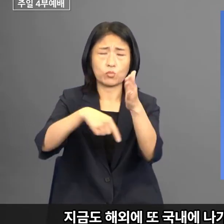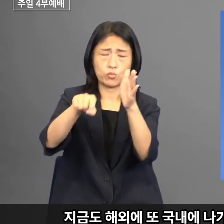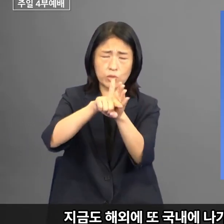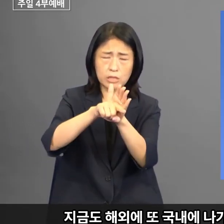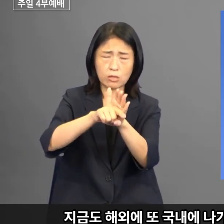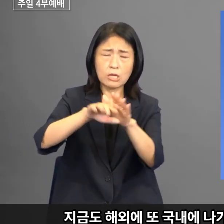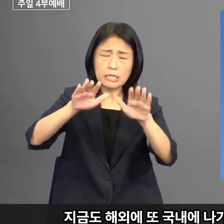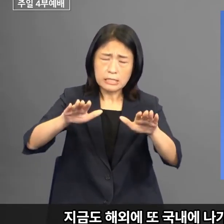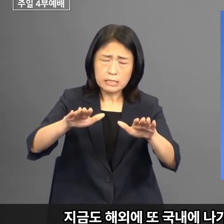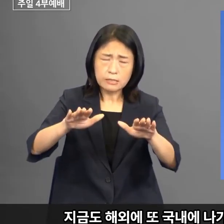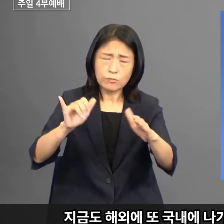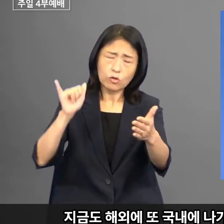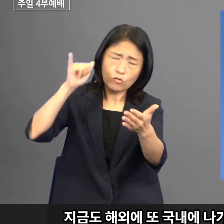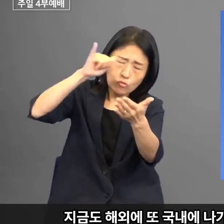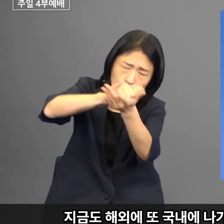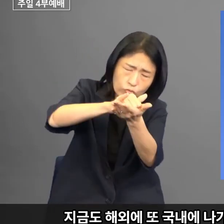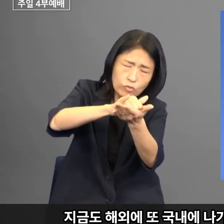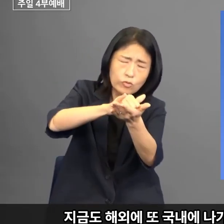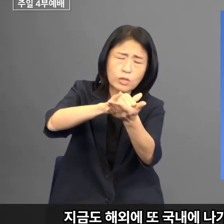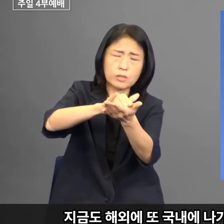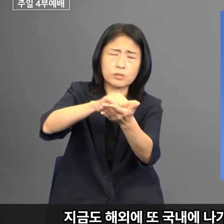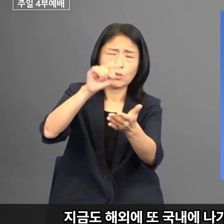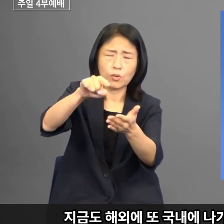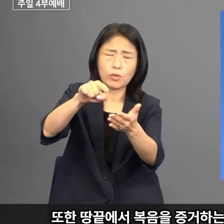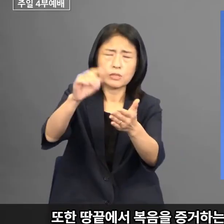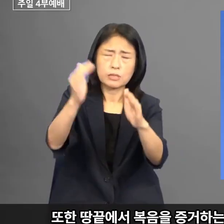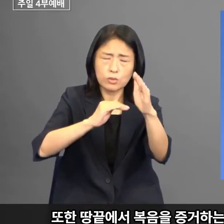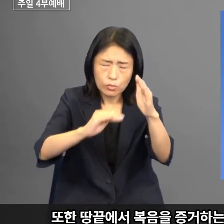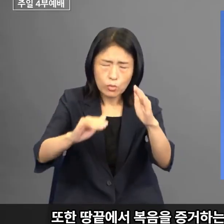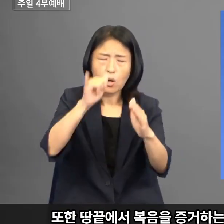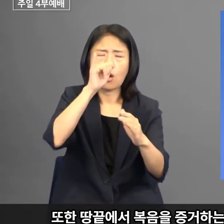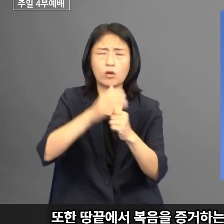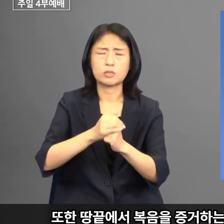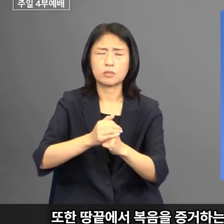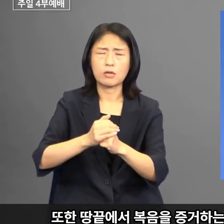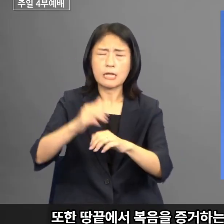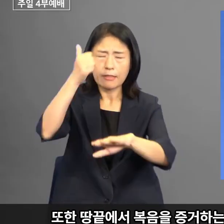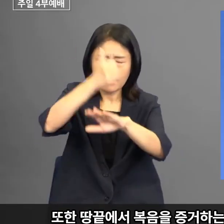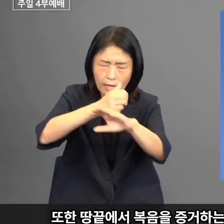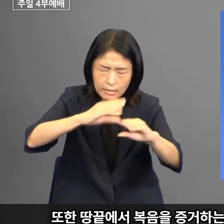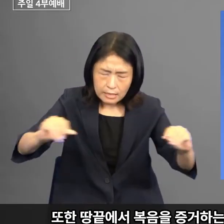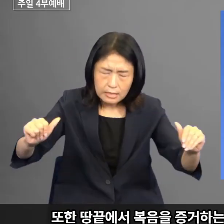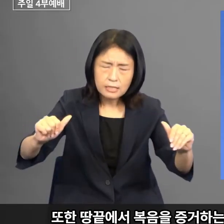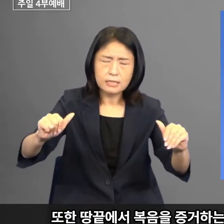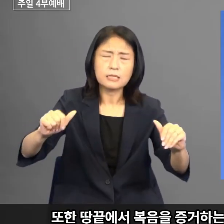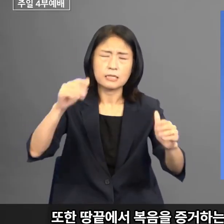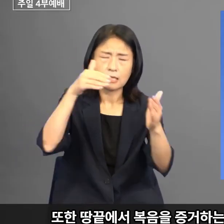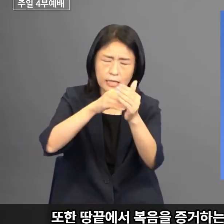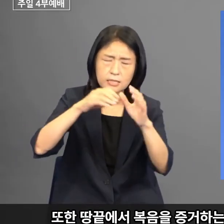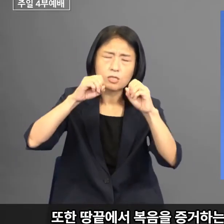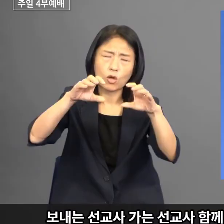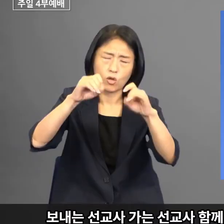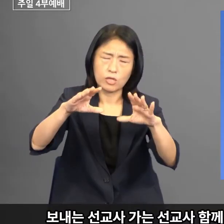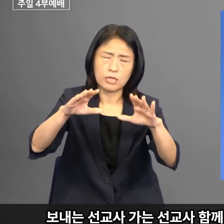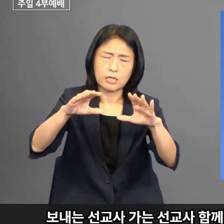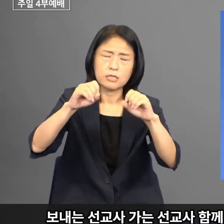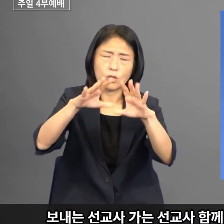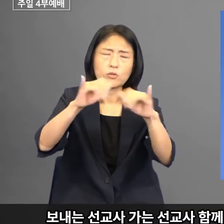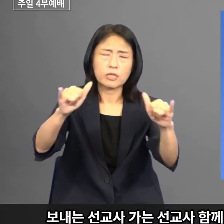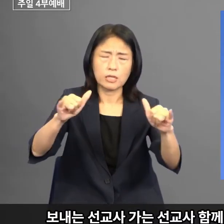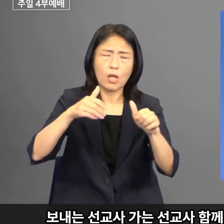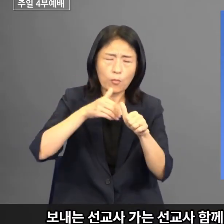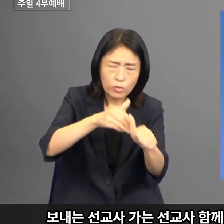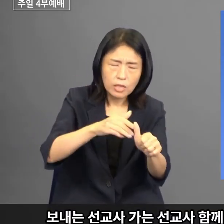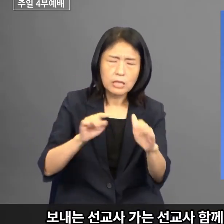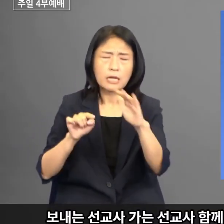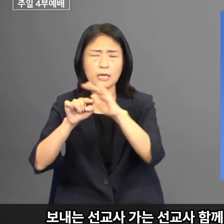지금도 해외에 또 국내에 나가 있는 우리 성도님들이 있습니다. 또한 땅끝에서 복음을 증거하는 우리 성도님들이 가정이 있습니다. 보내는 선교사,